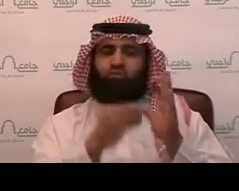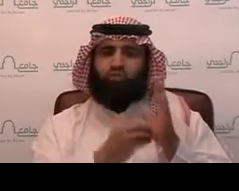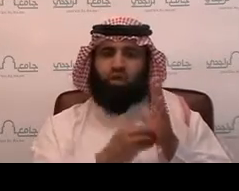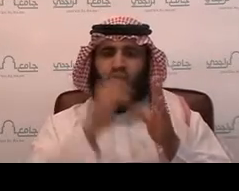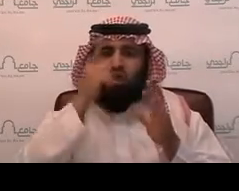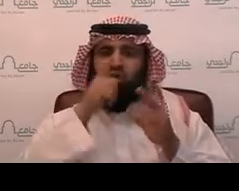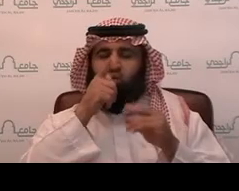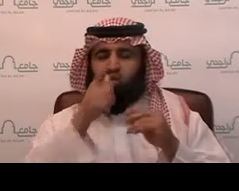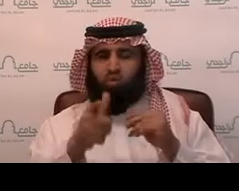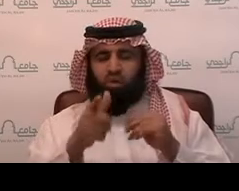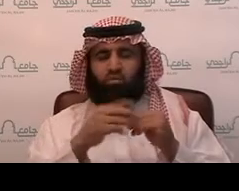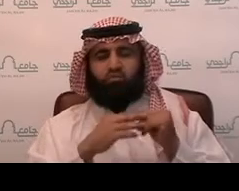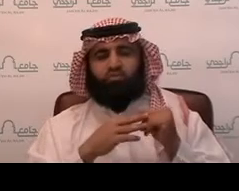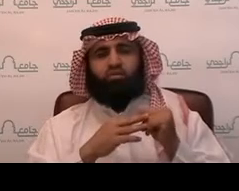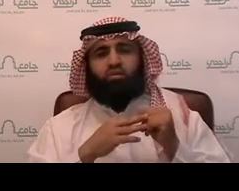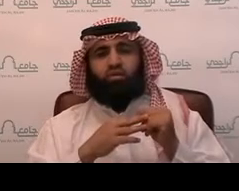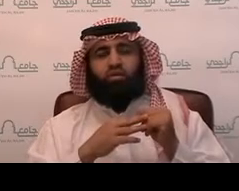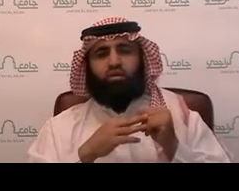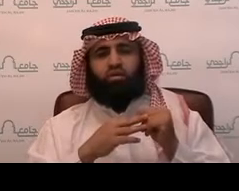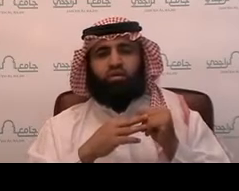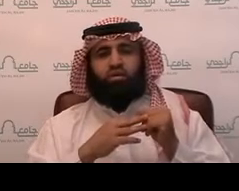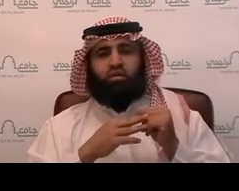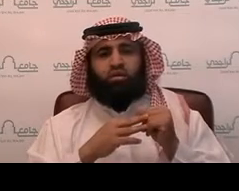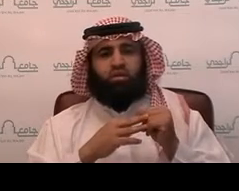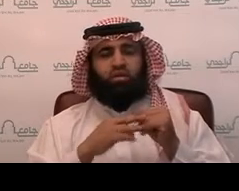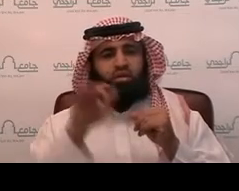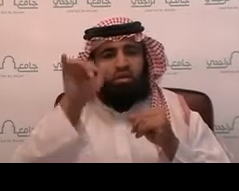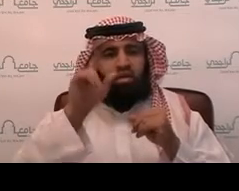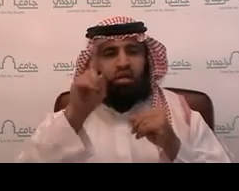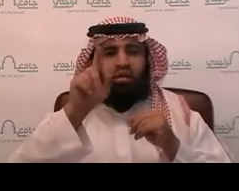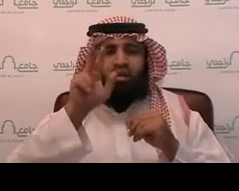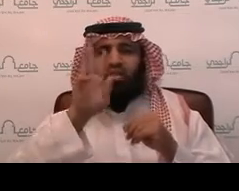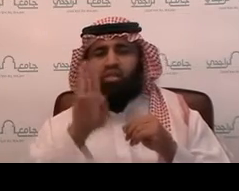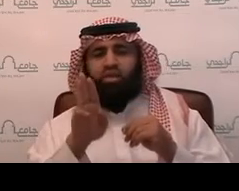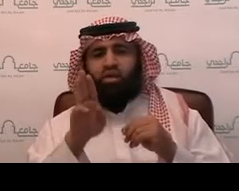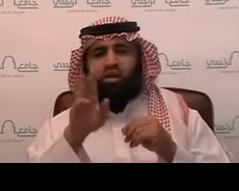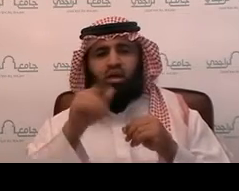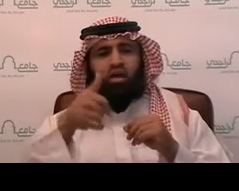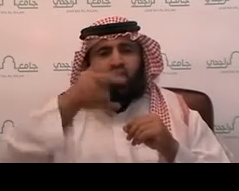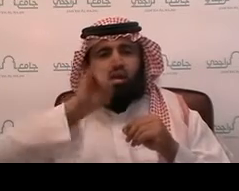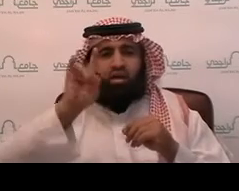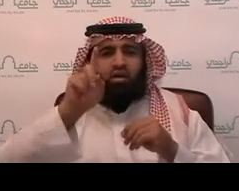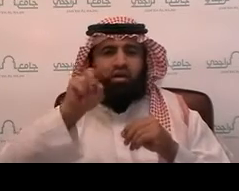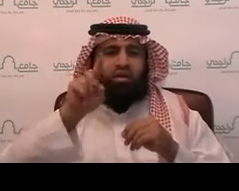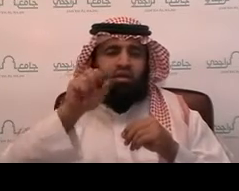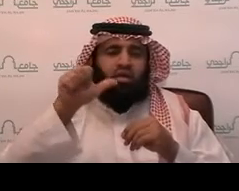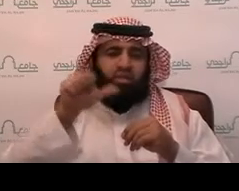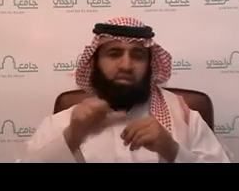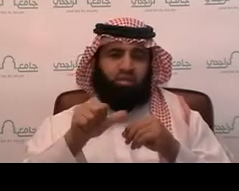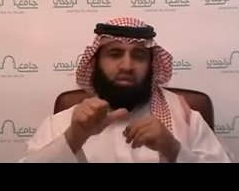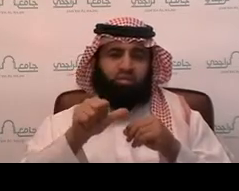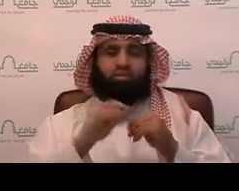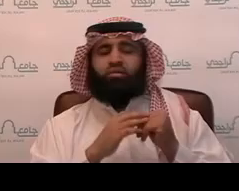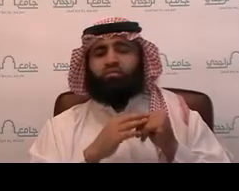يهد للذين يرثون الأرض من بعد أهلها أن لو نشاء أصبناهم بذنوبهم ونطبع